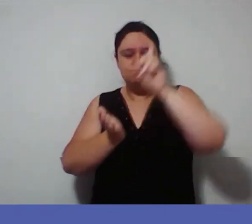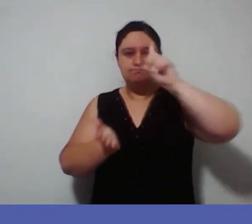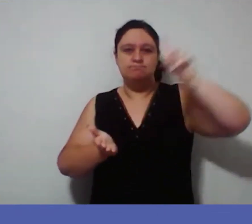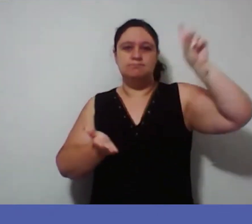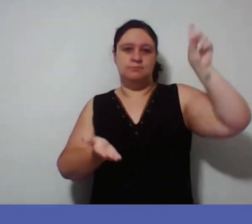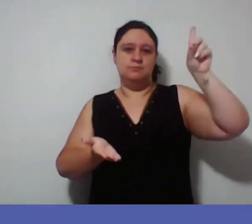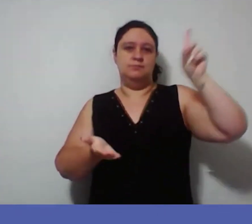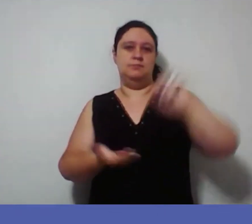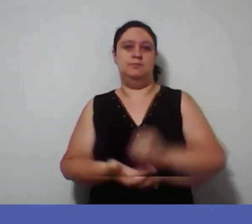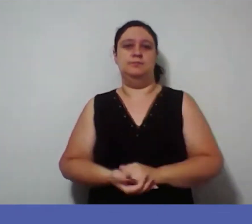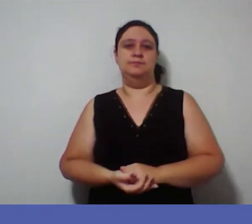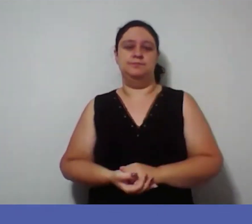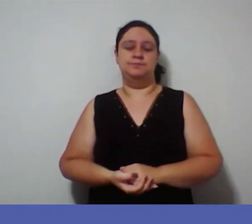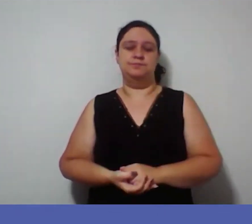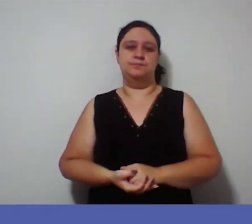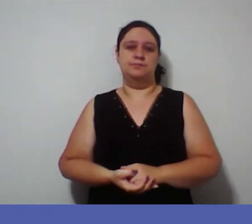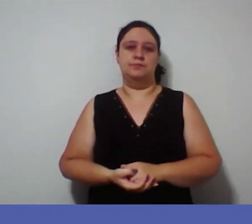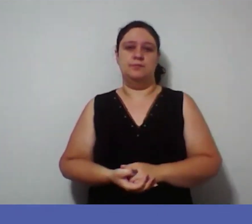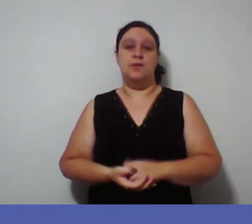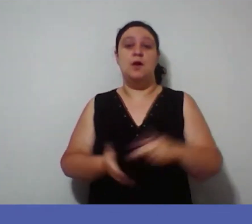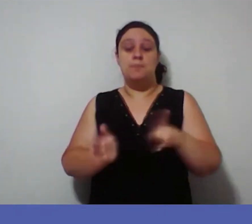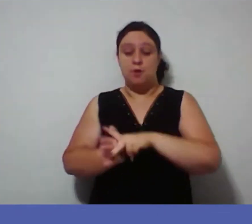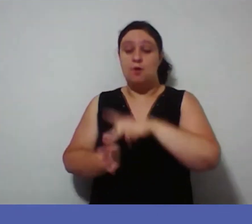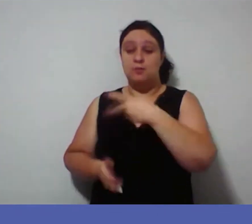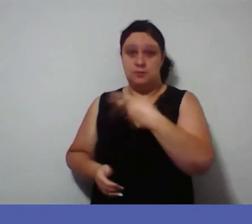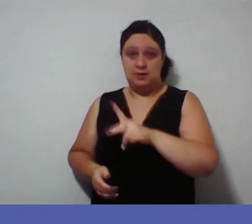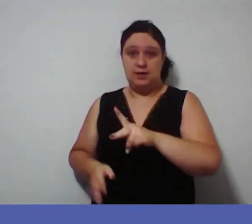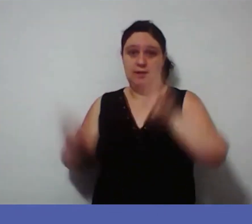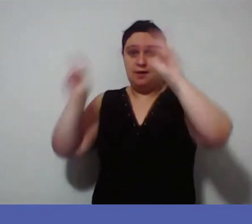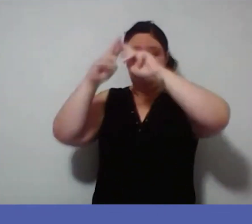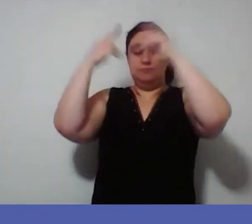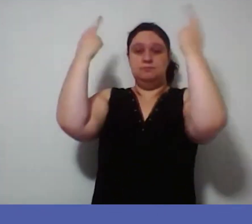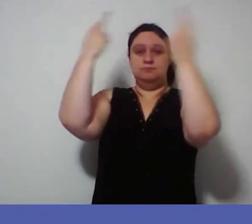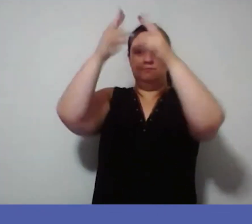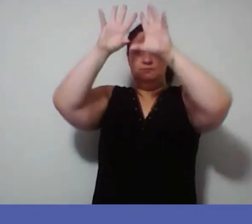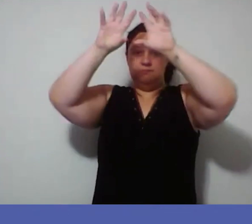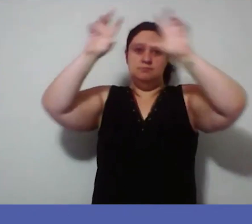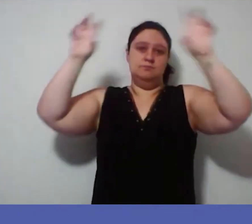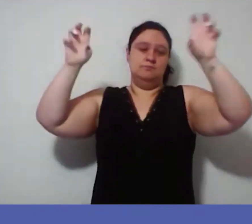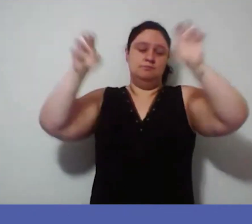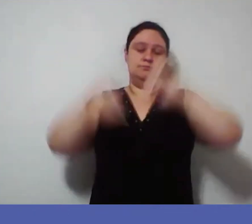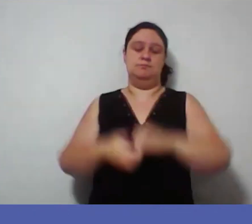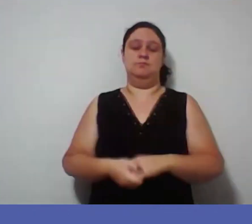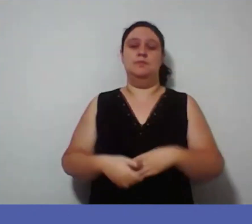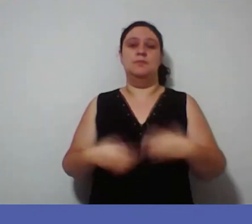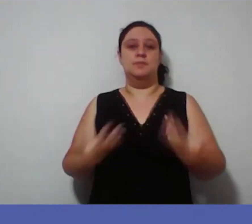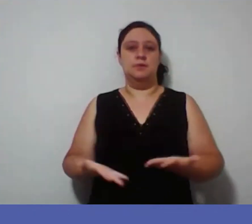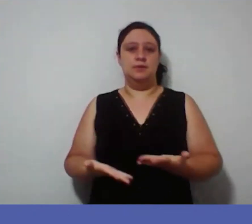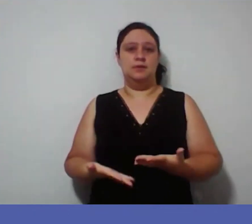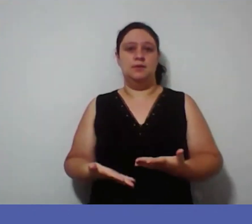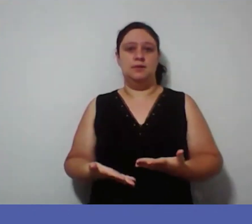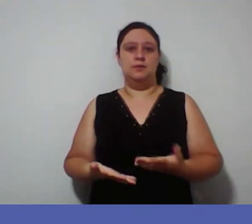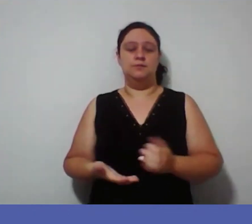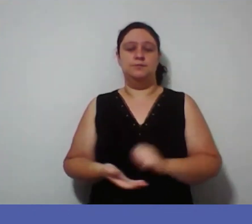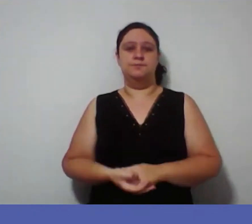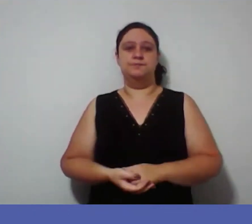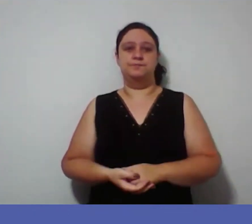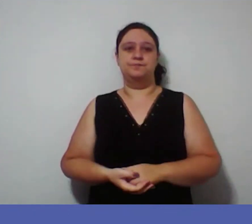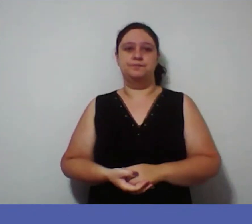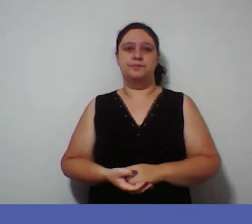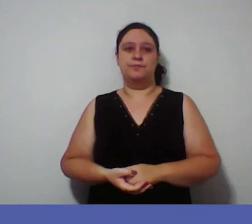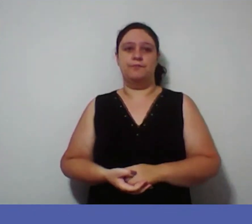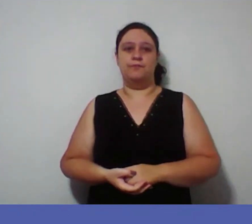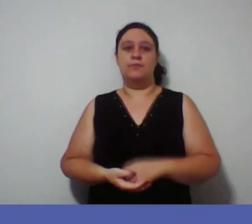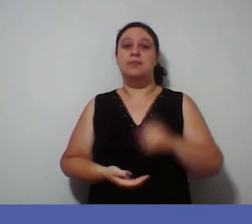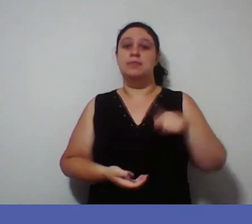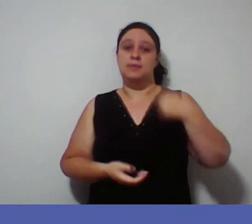Desses é o reino dos céus. Na verdade, eu vou complementar esse sentimento daqui a pouco. Não